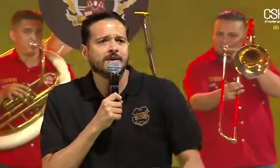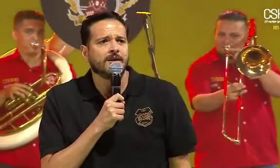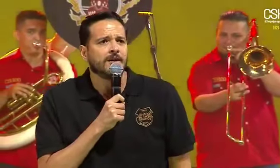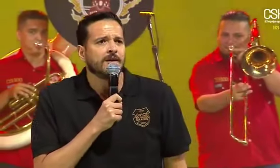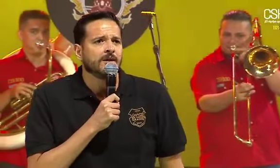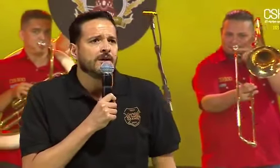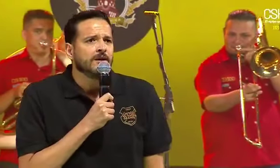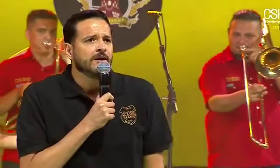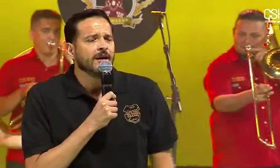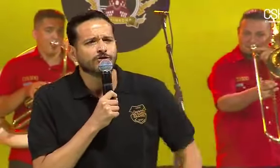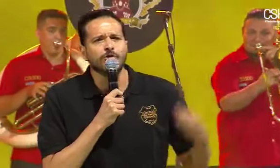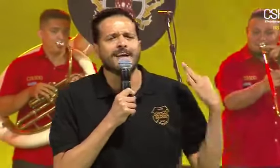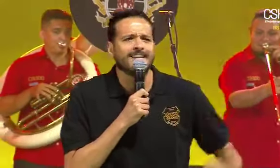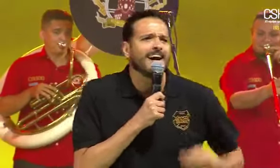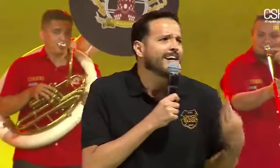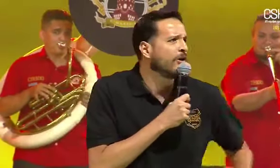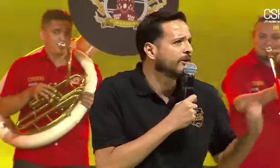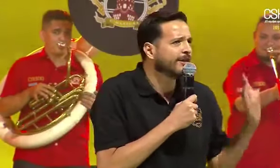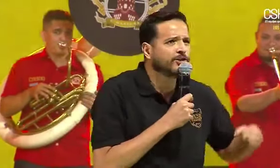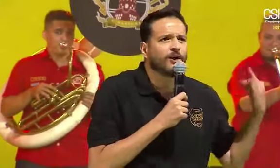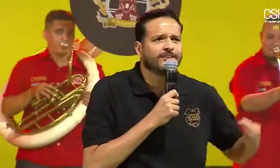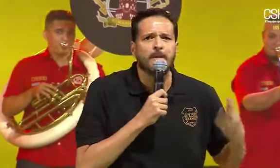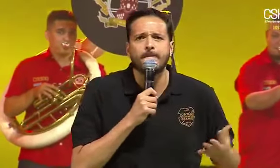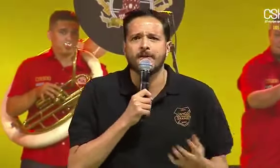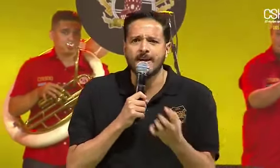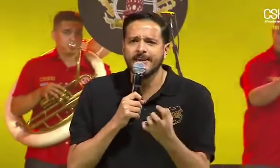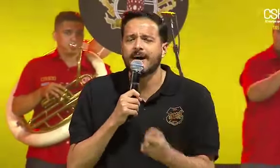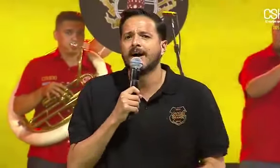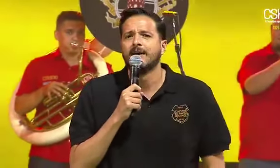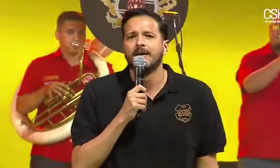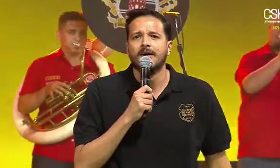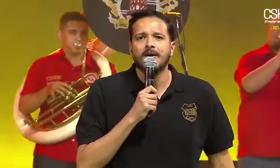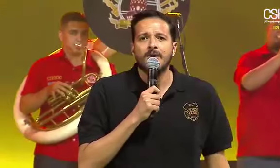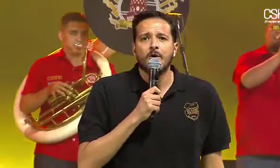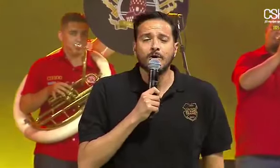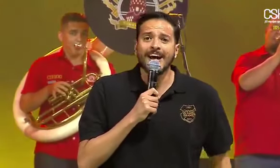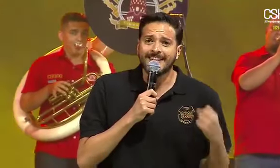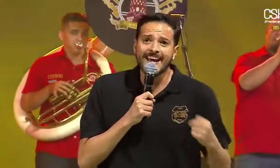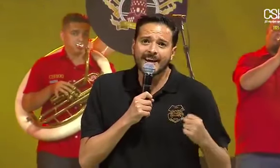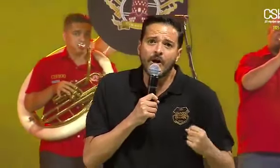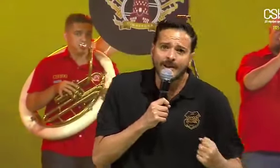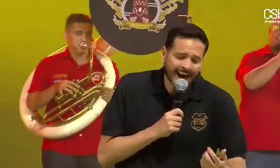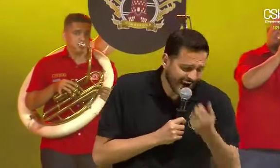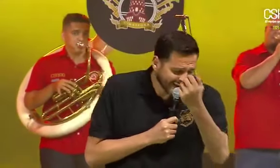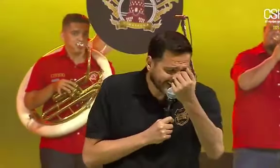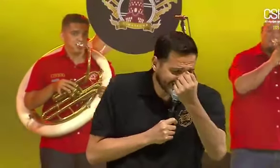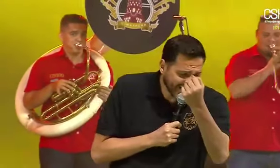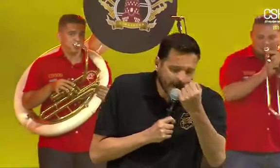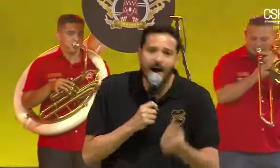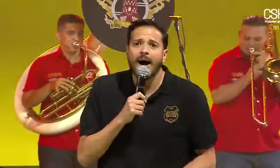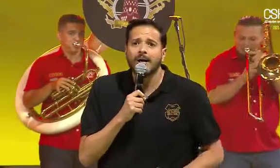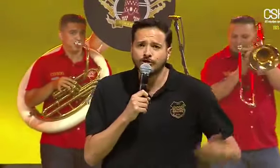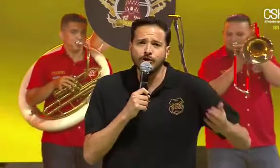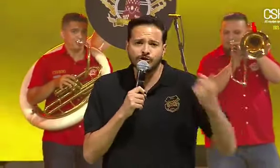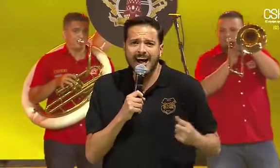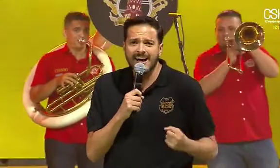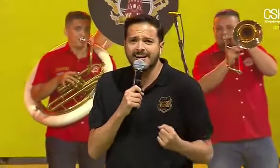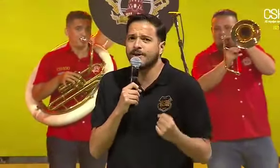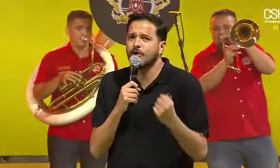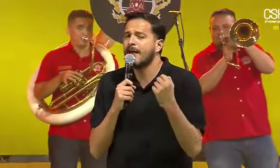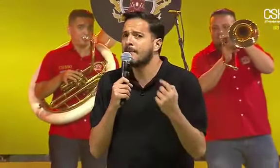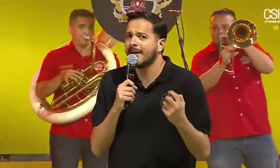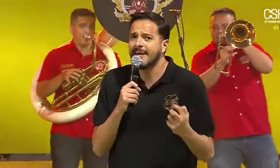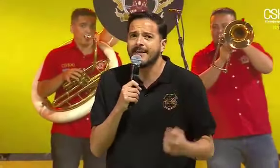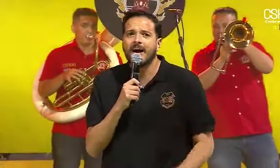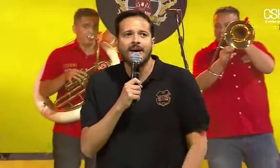fortín. Es una tierra donde el sol siempre brilla, una tierra donde la gente lleva su